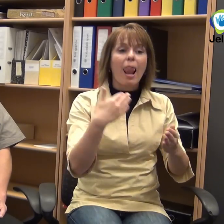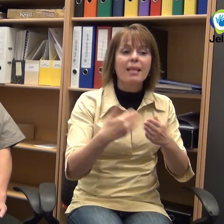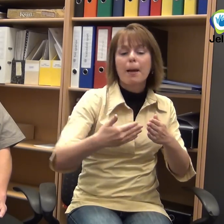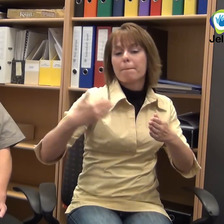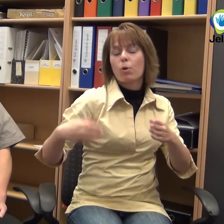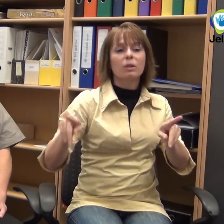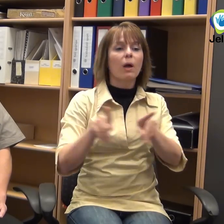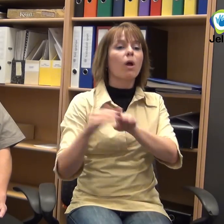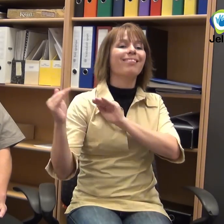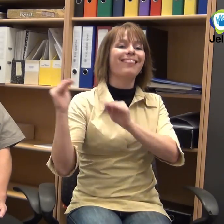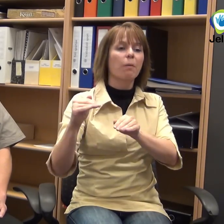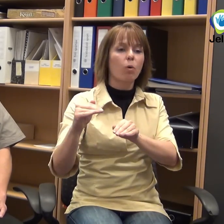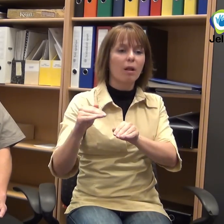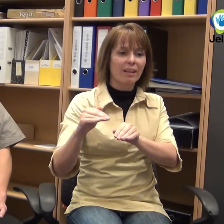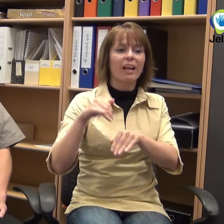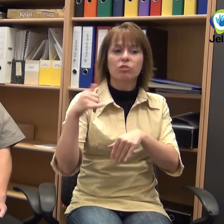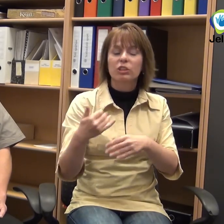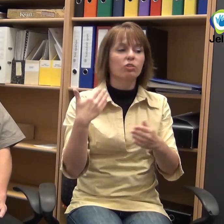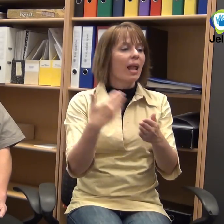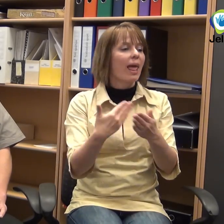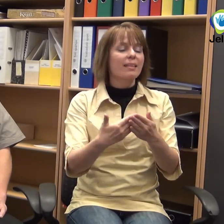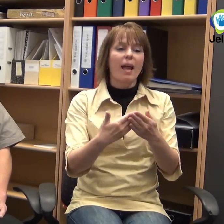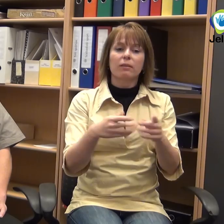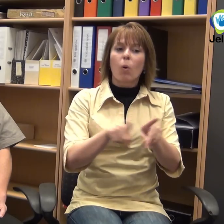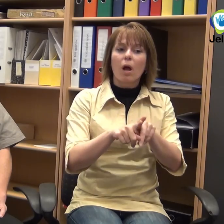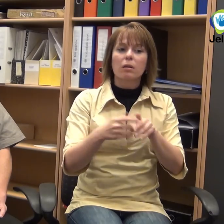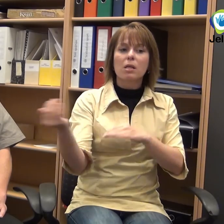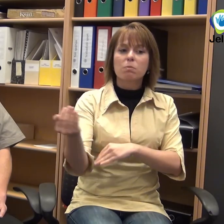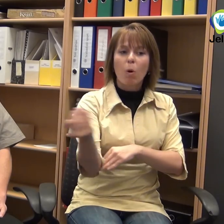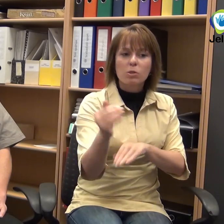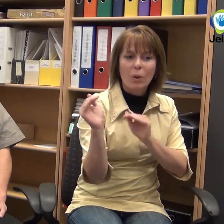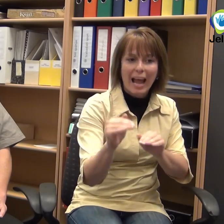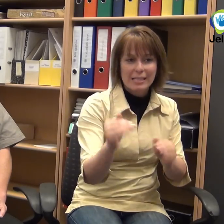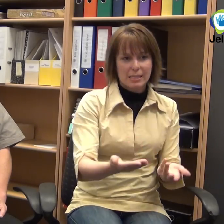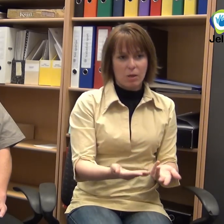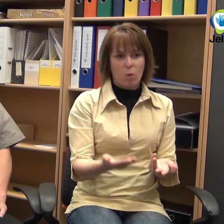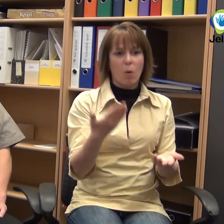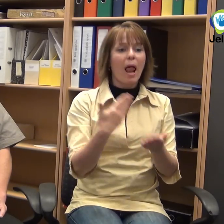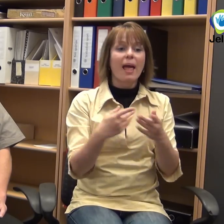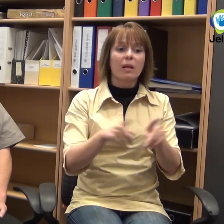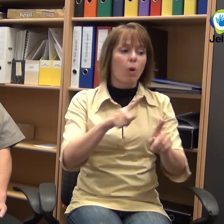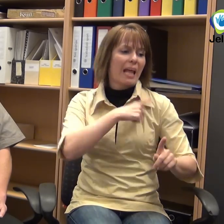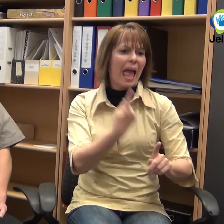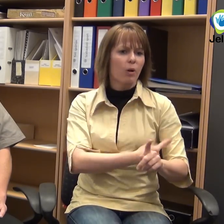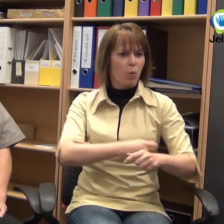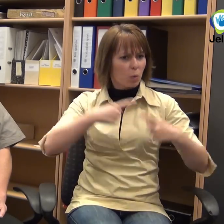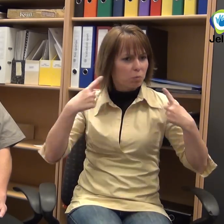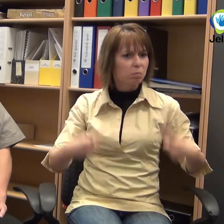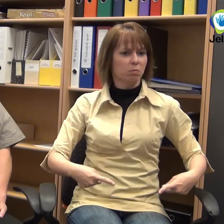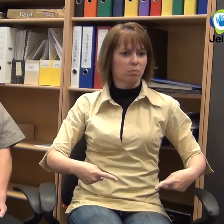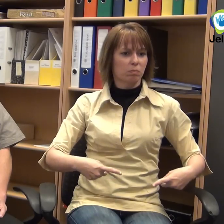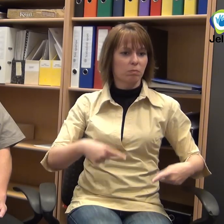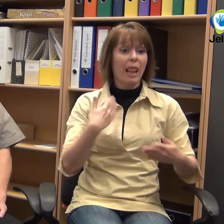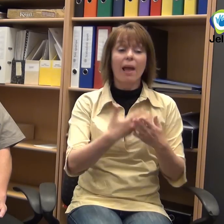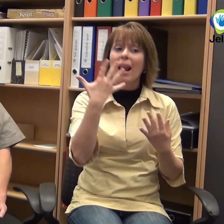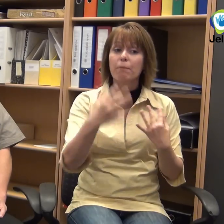mögötte olyan támogatottság, legyen mögötte olyan szponzoráció, legyen mögötte olyan erő,